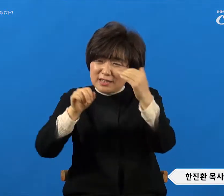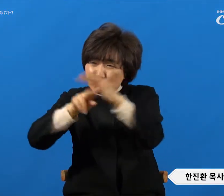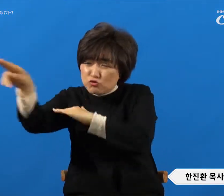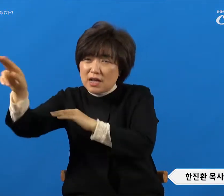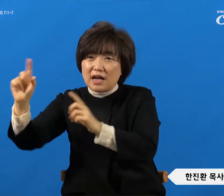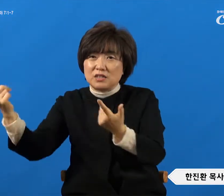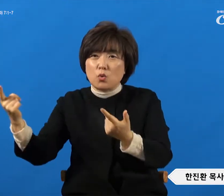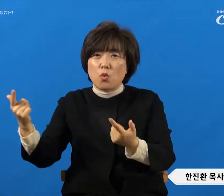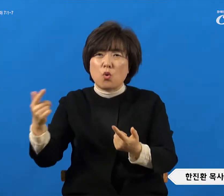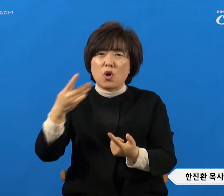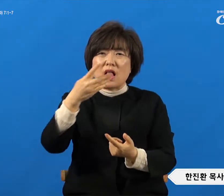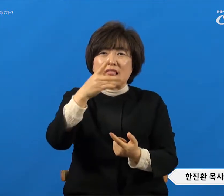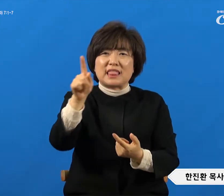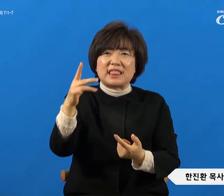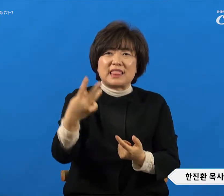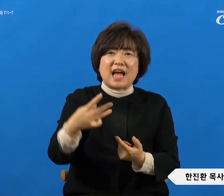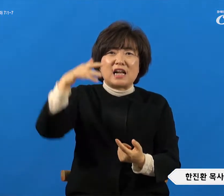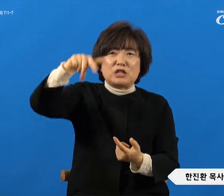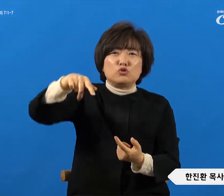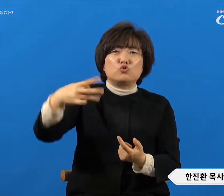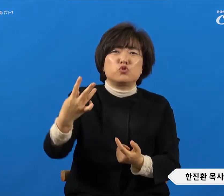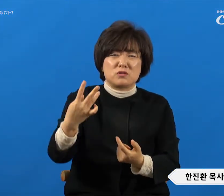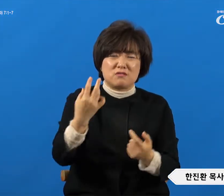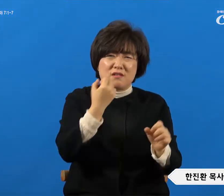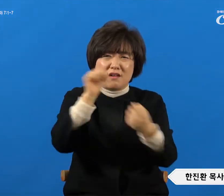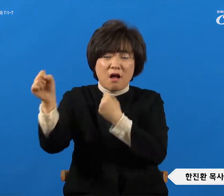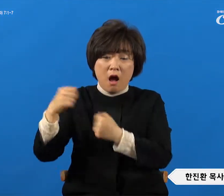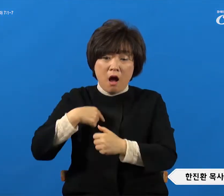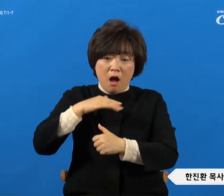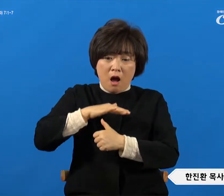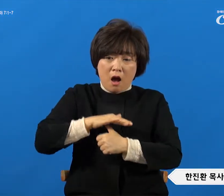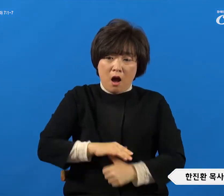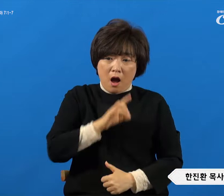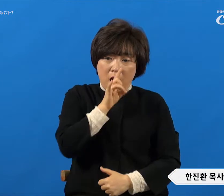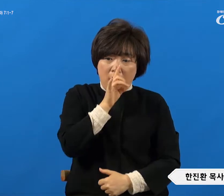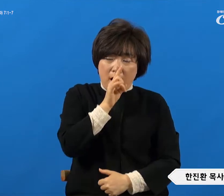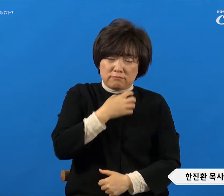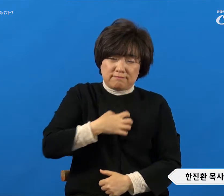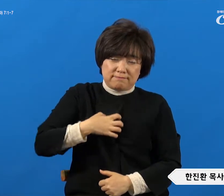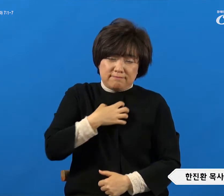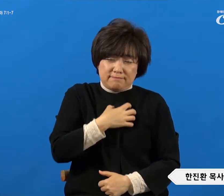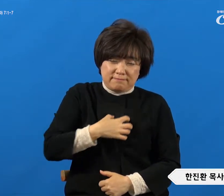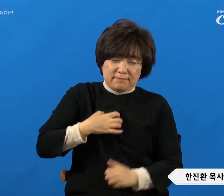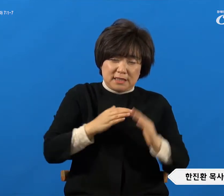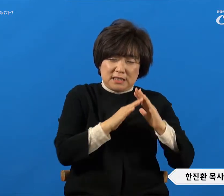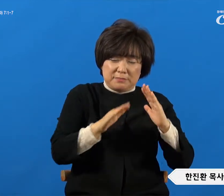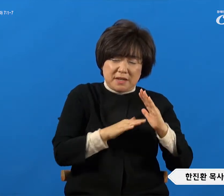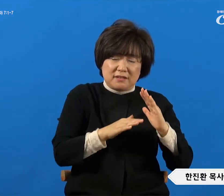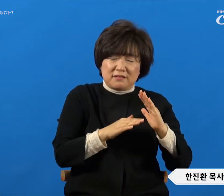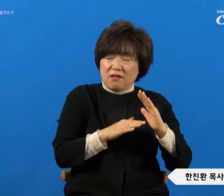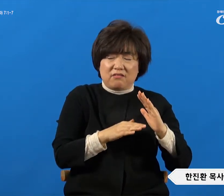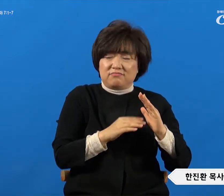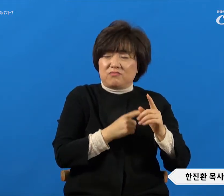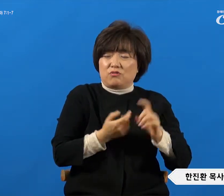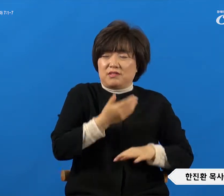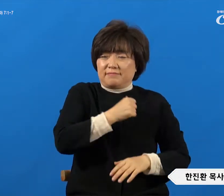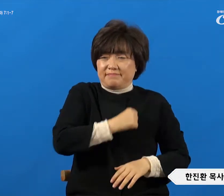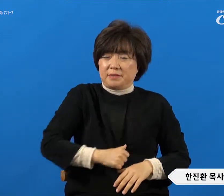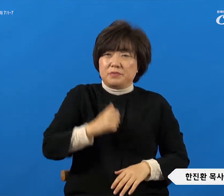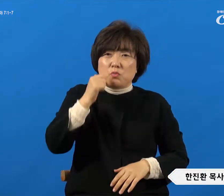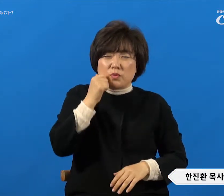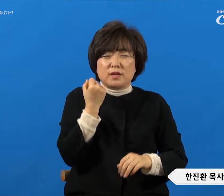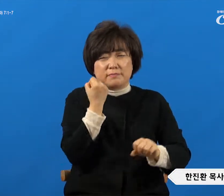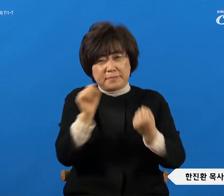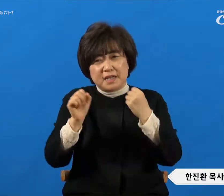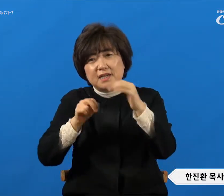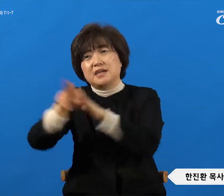하는 겁니다. 도무지 견딜 수 없는 환경 가운데서 탈출을 하는 것입니다. 탈출하고 갈 데가